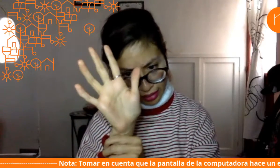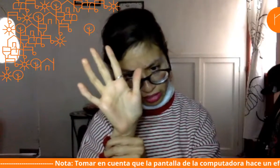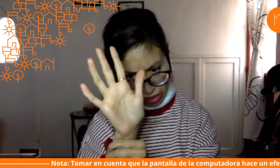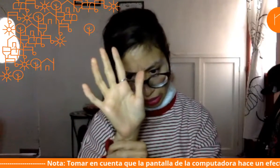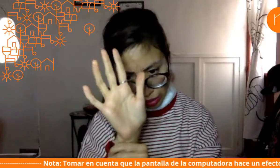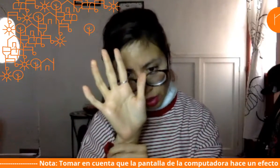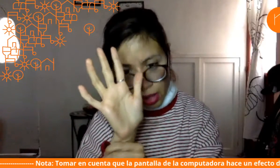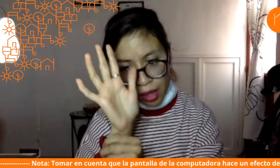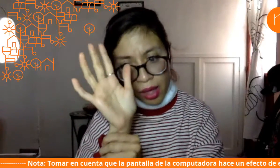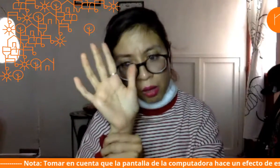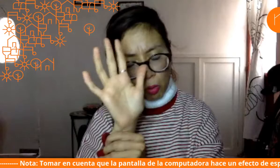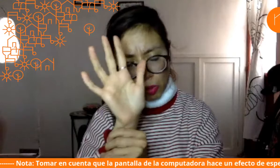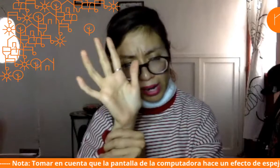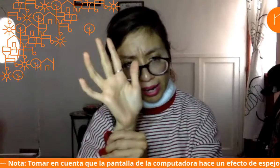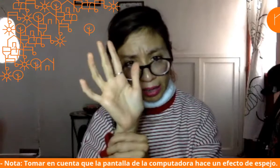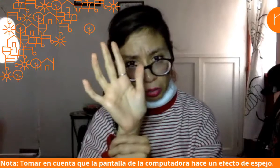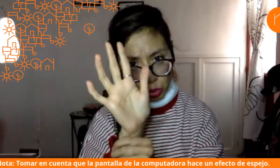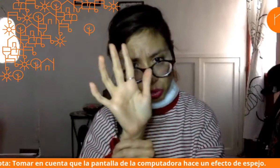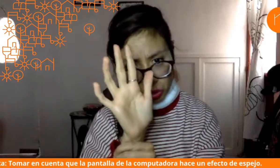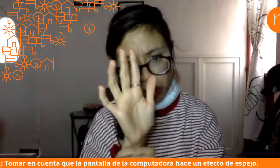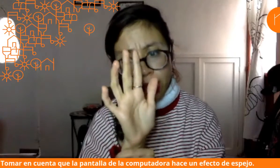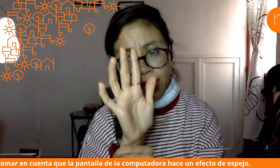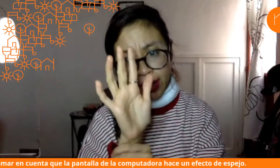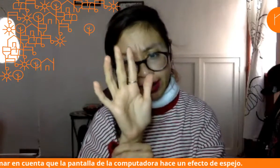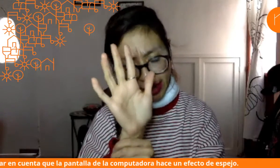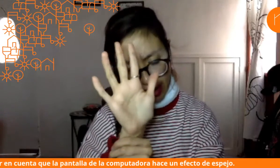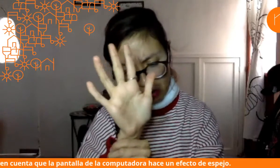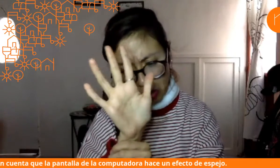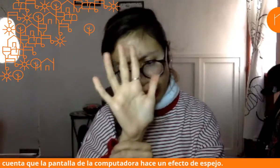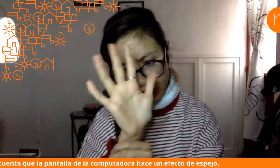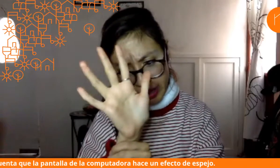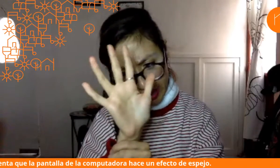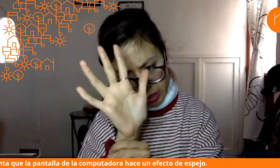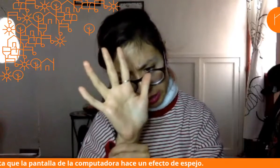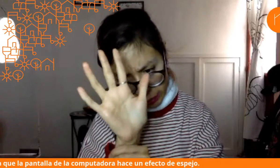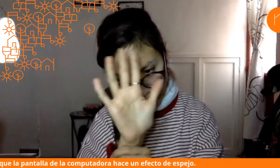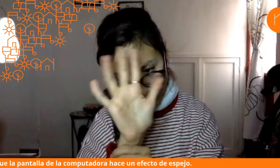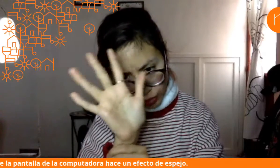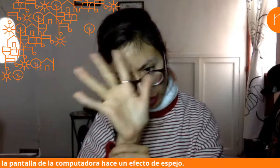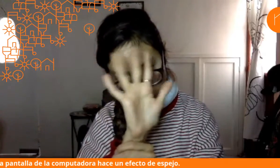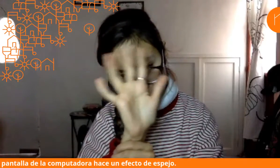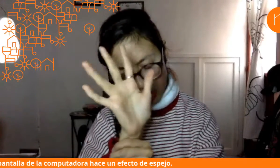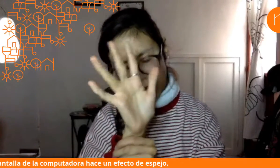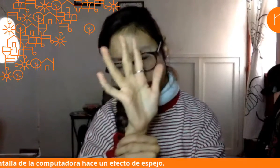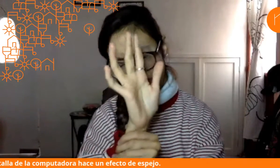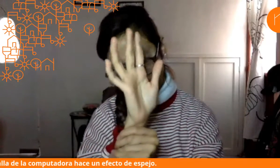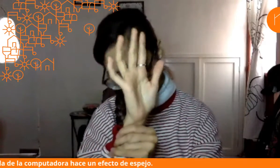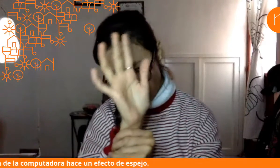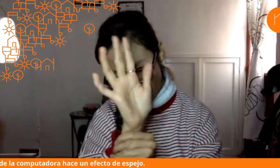derecha, o la que nosotros queramos, derecha. Perdón,